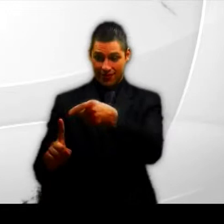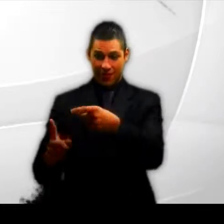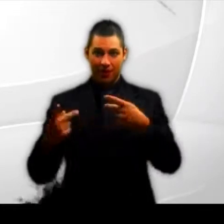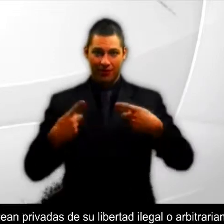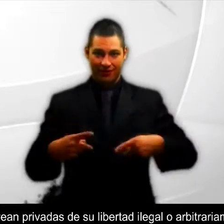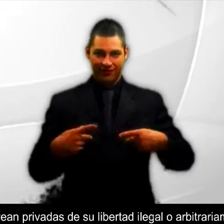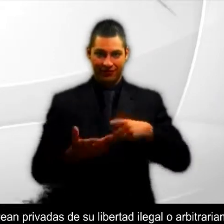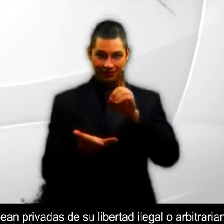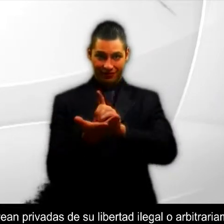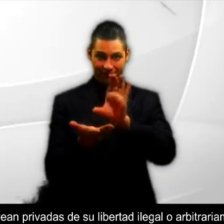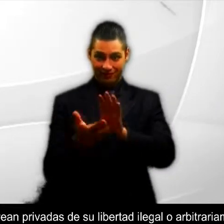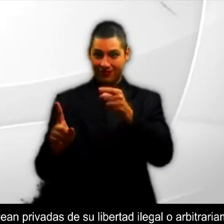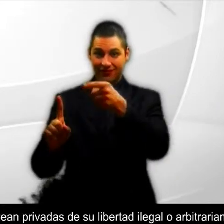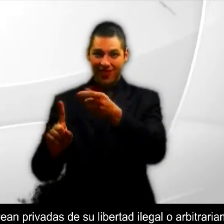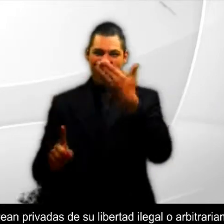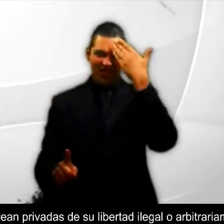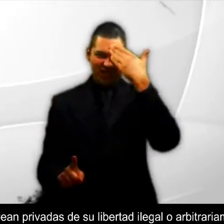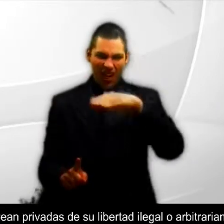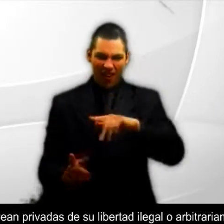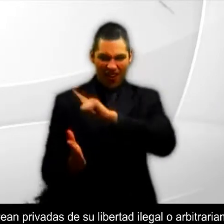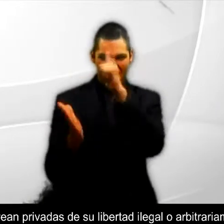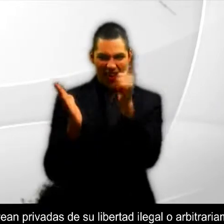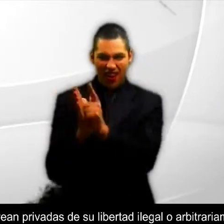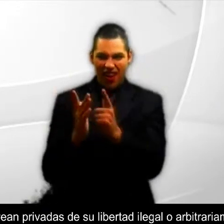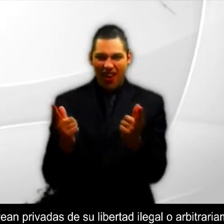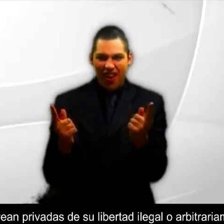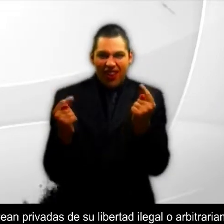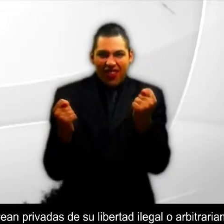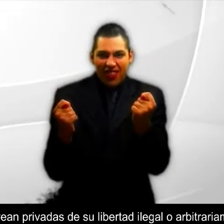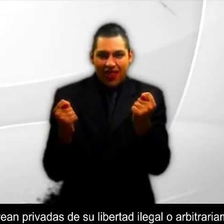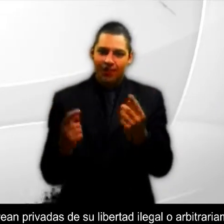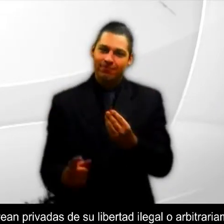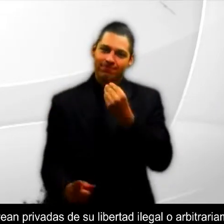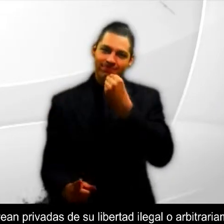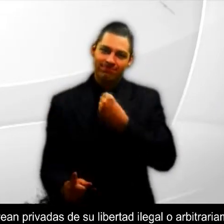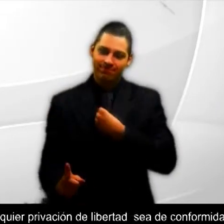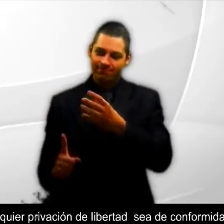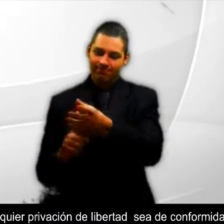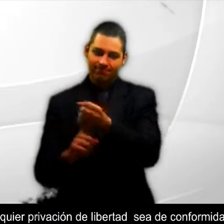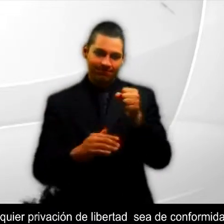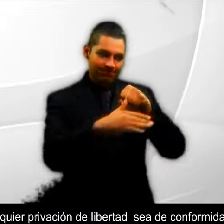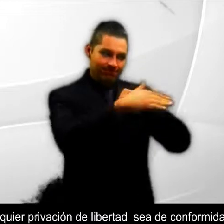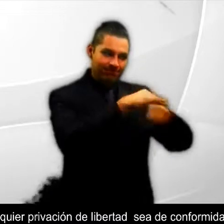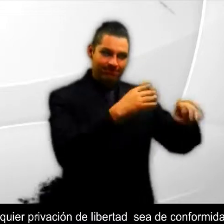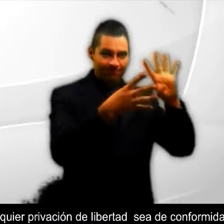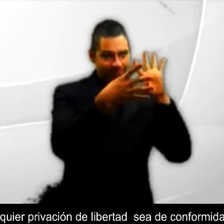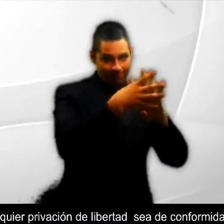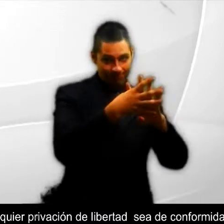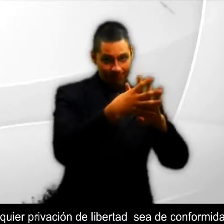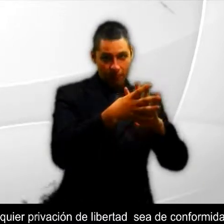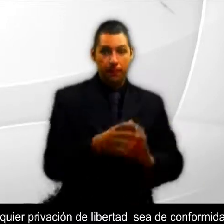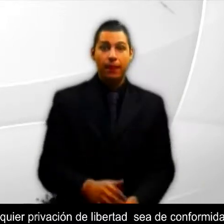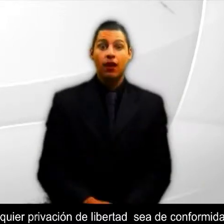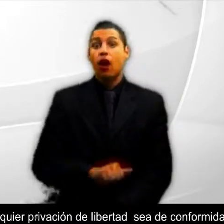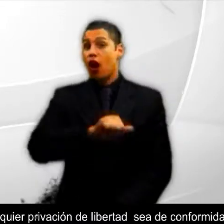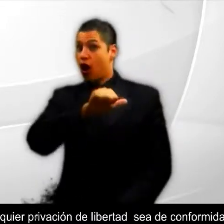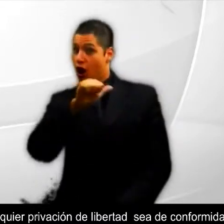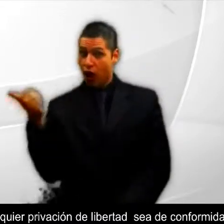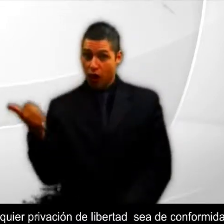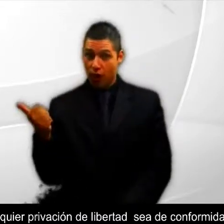b. No se vean privadas de su libertad ilegal o arbitrariamente y que cualquier privación de libertad sea de conformidad con